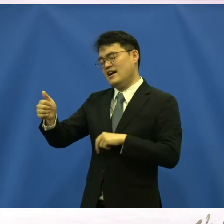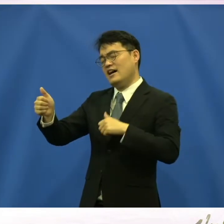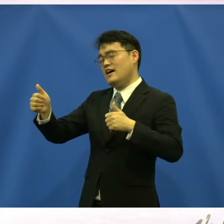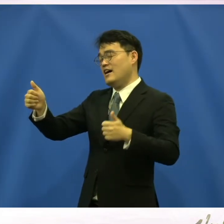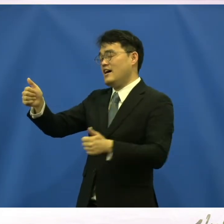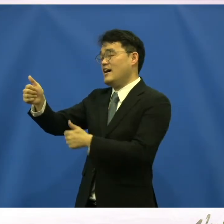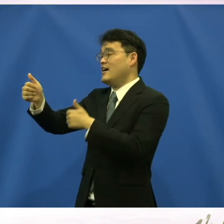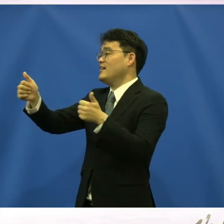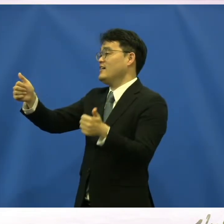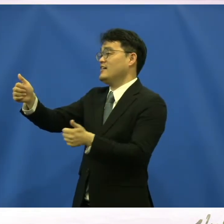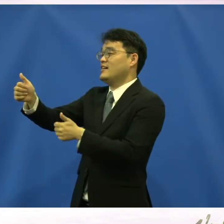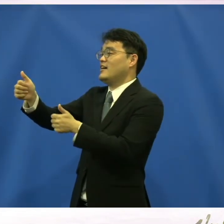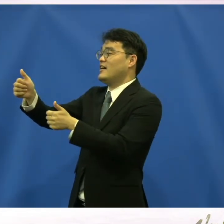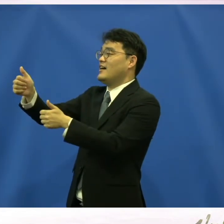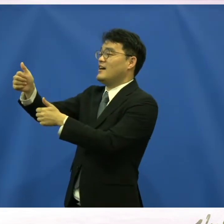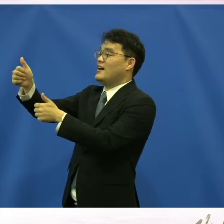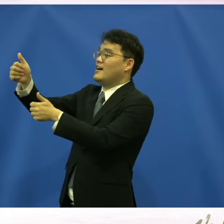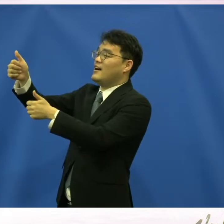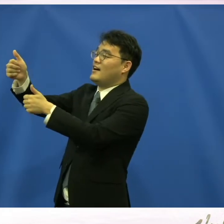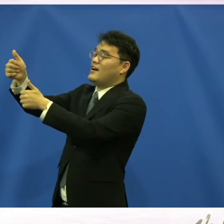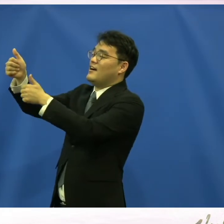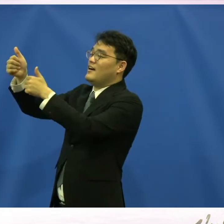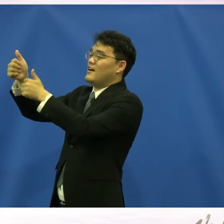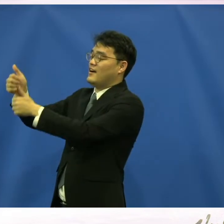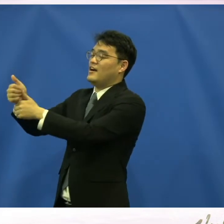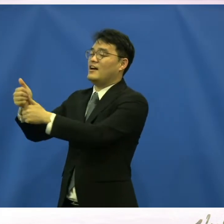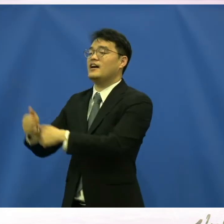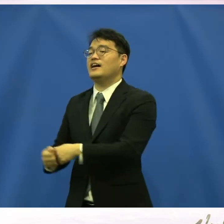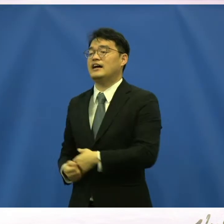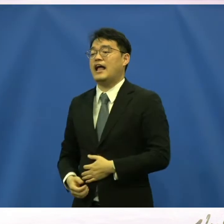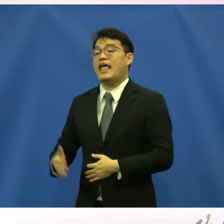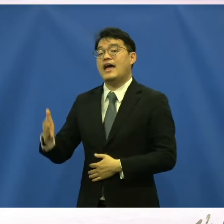나는 가리라